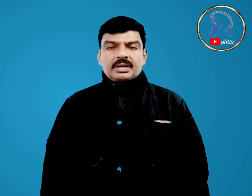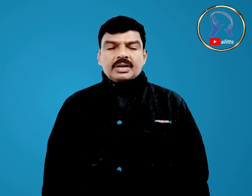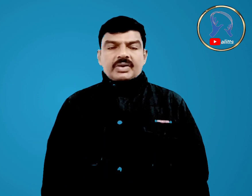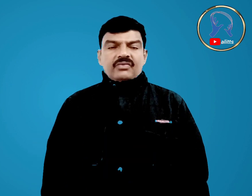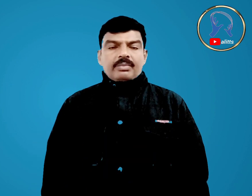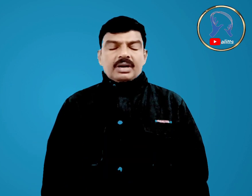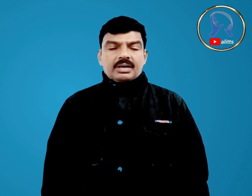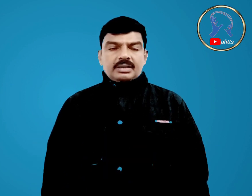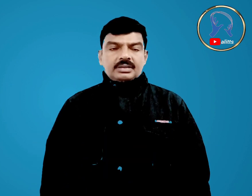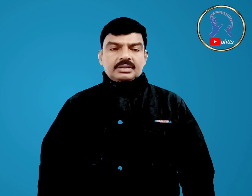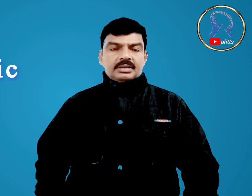वबा